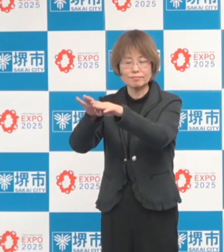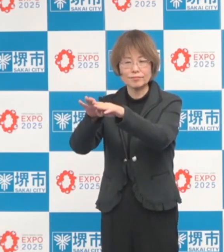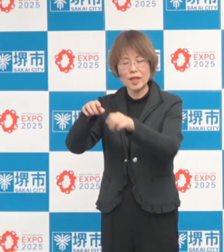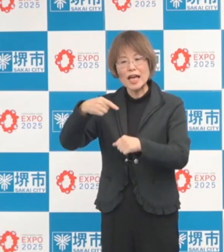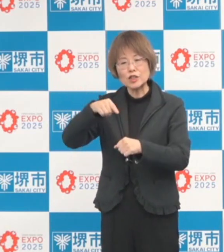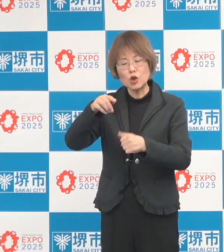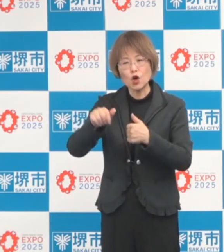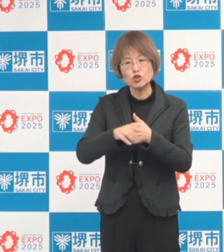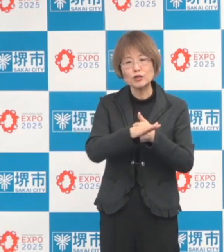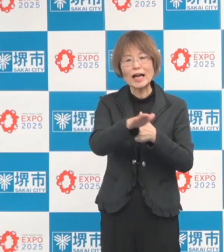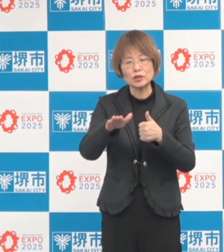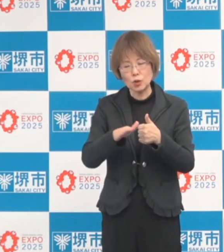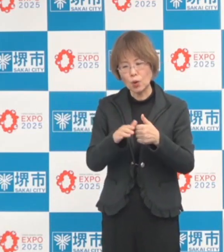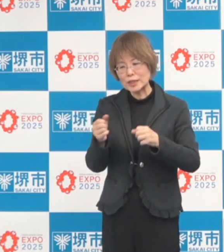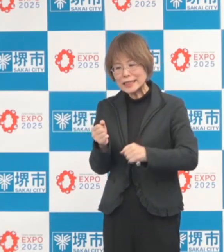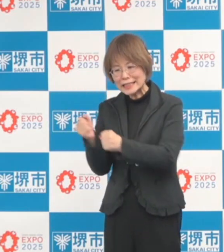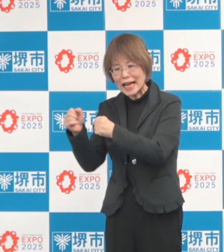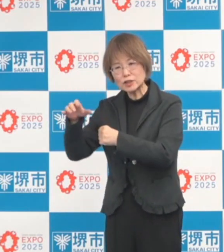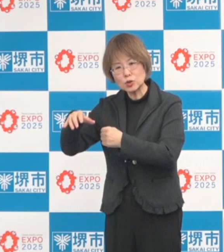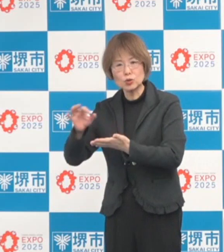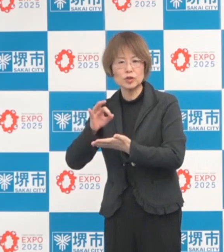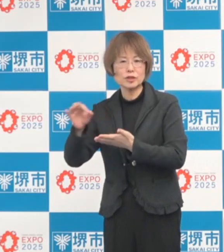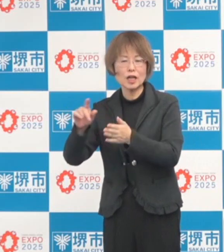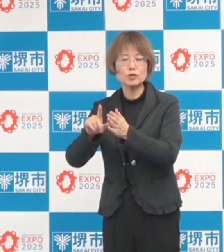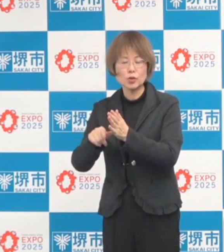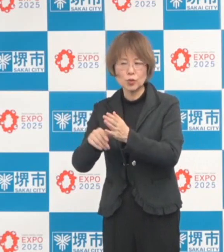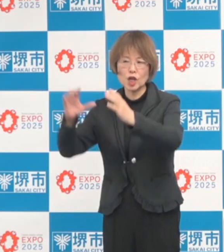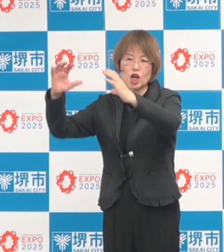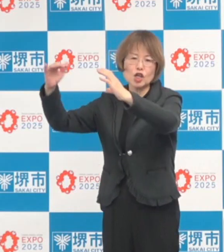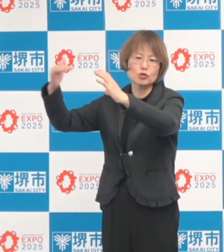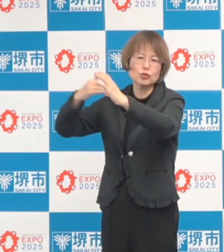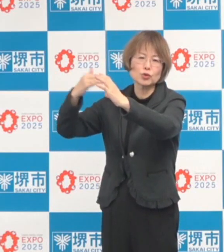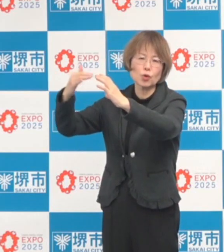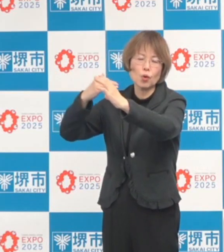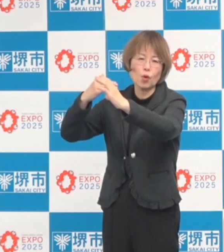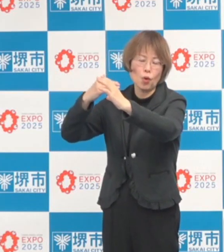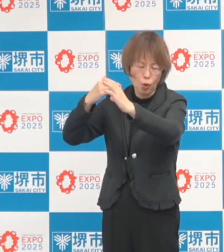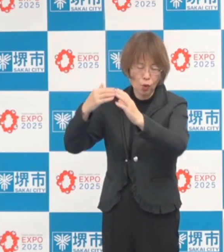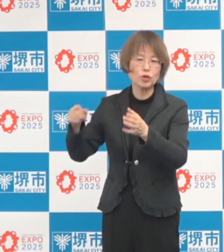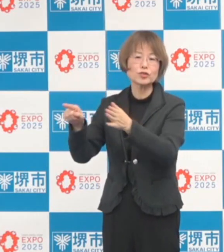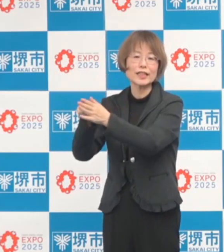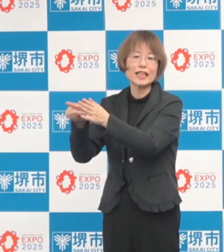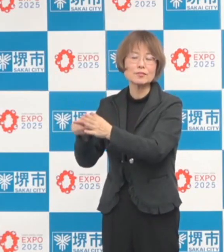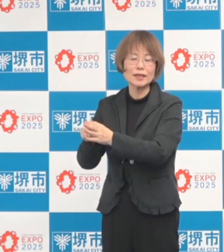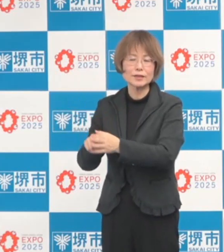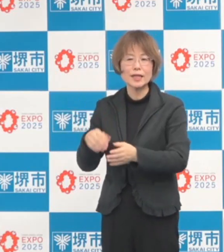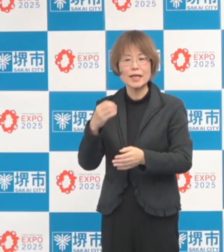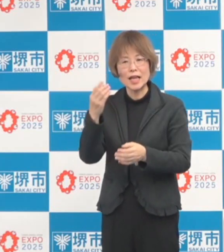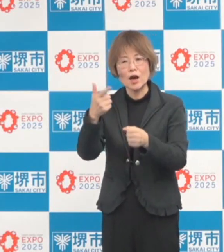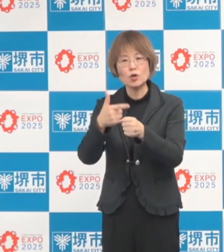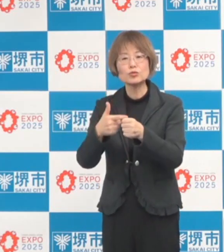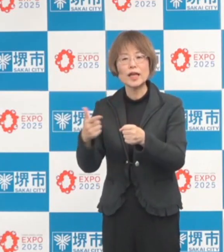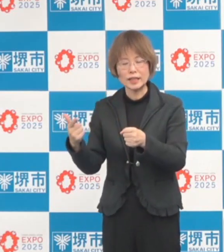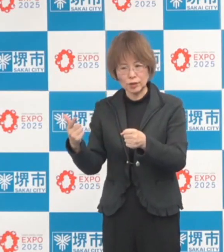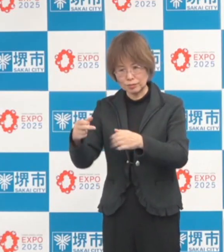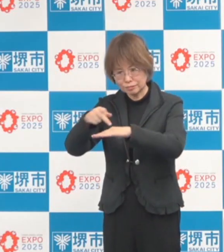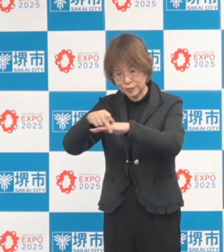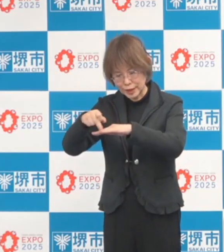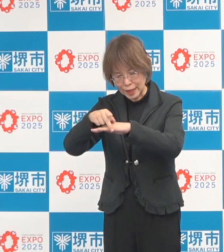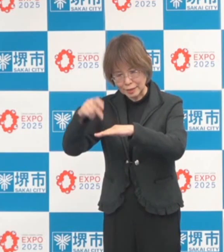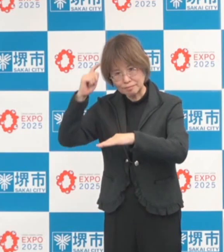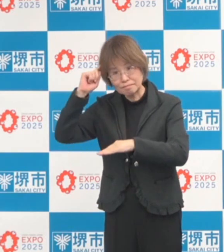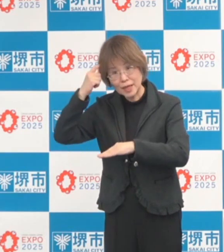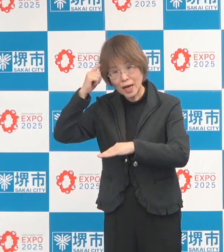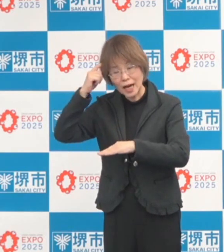および避難所環境の向上のために空調整備をします。令和6年度次年度から設計を進めまして